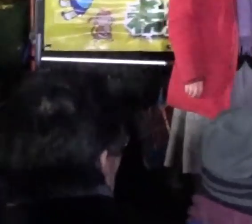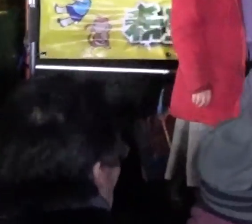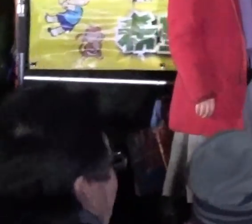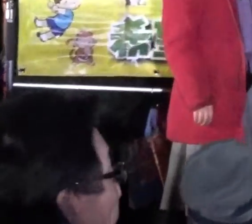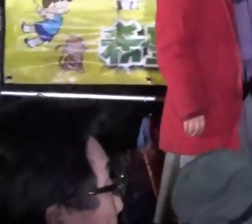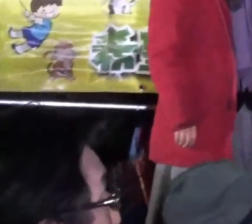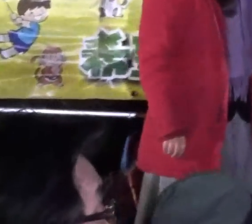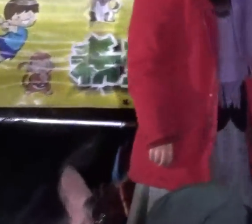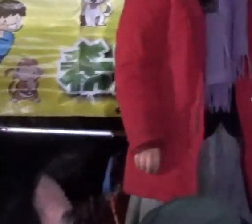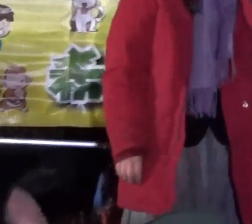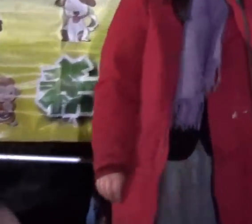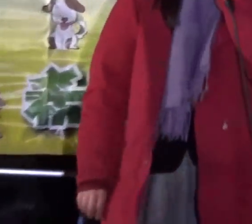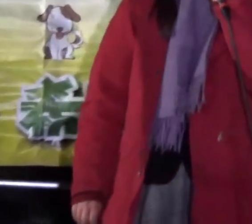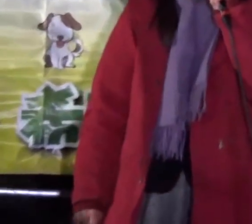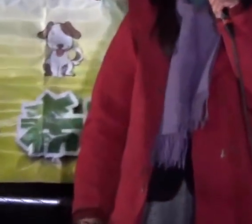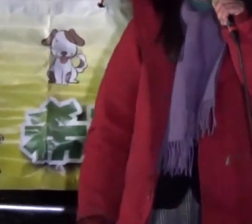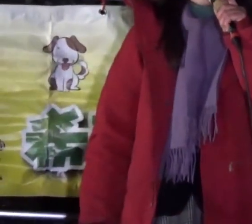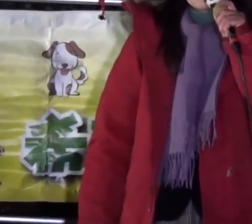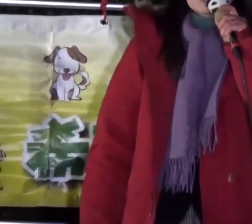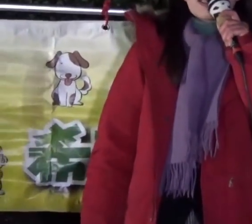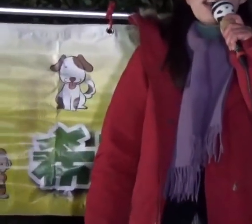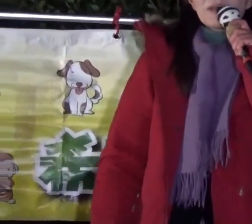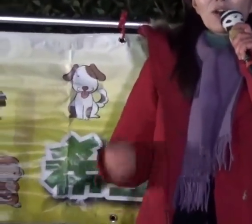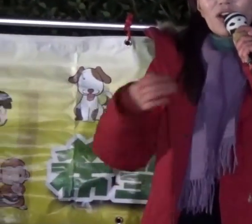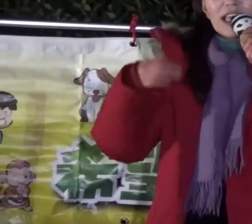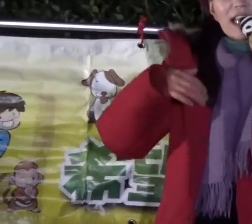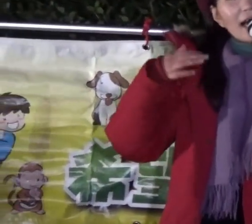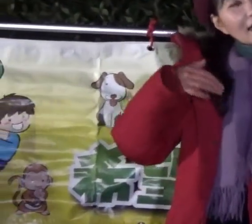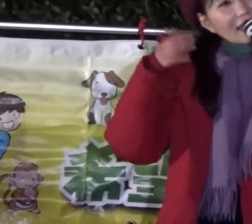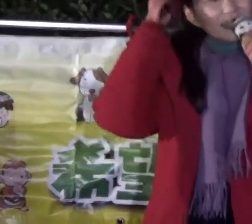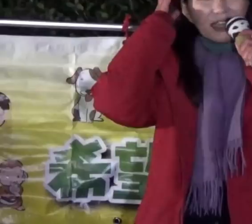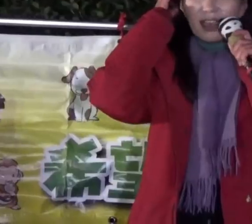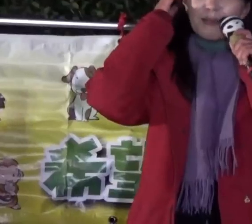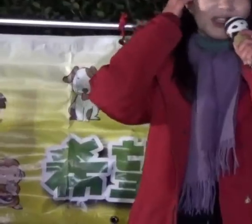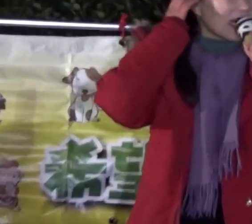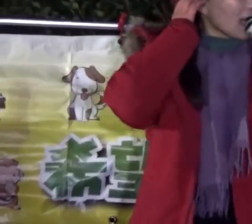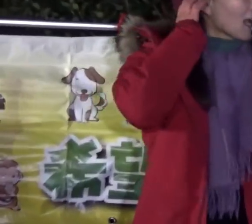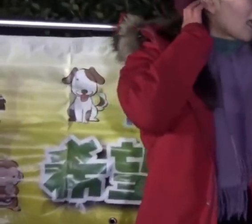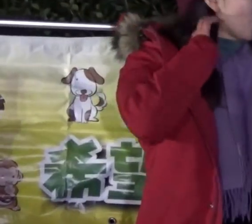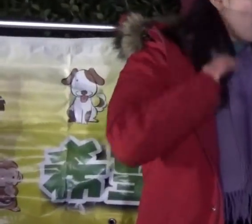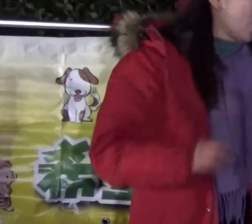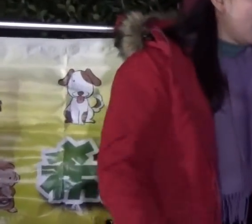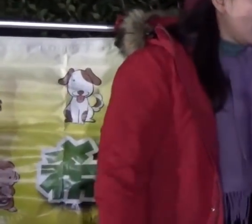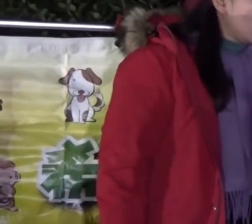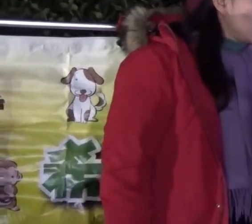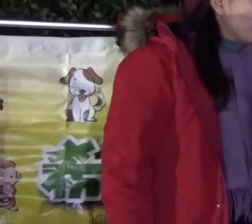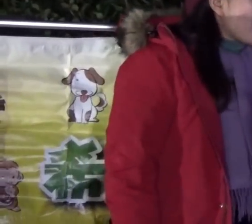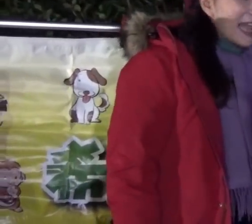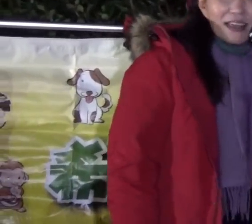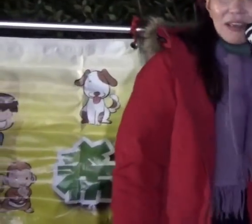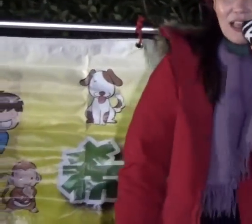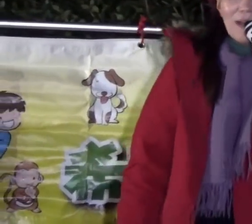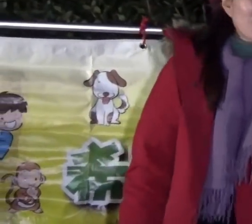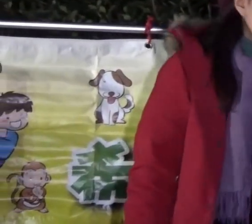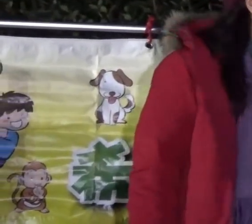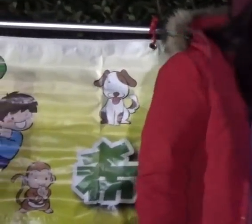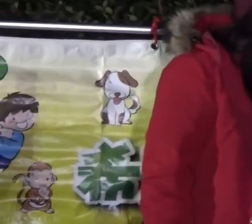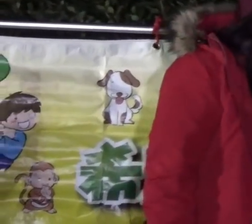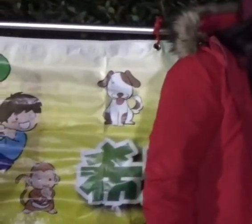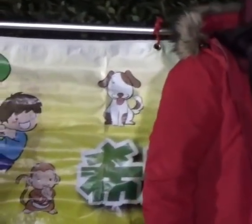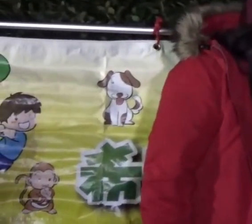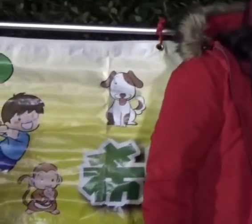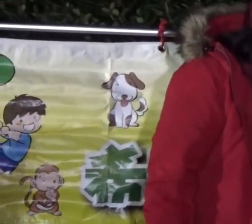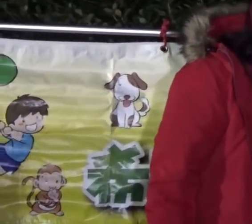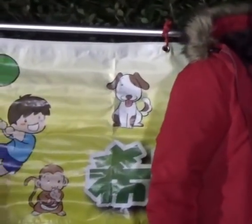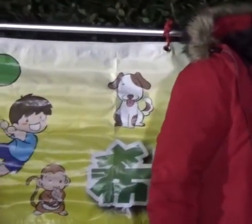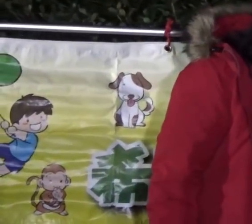うね。ね、間違って金曜日ここになんか来ちゃうかもしれないけど、また会いましょう、その